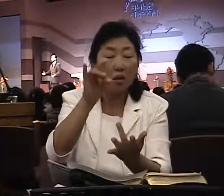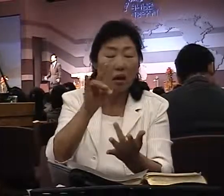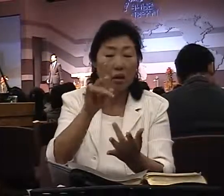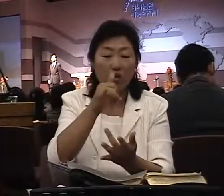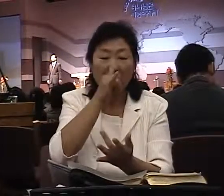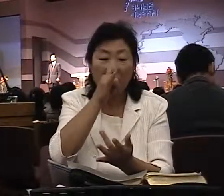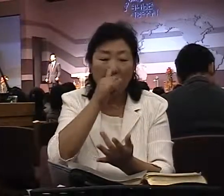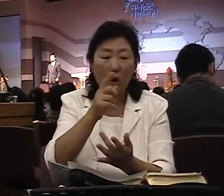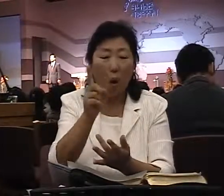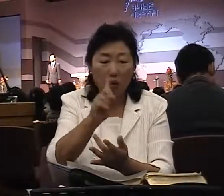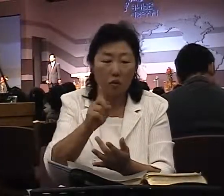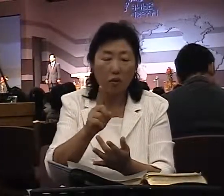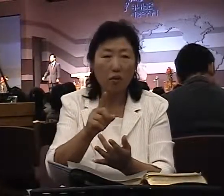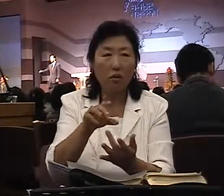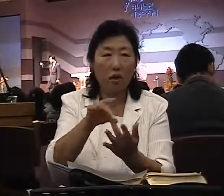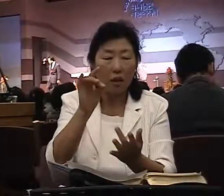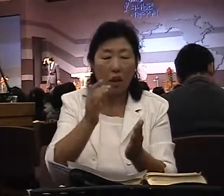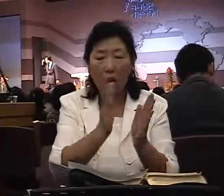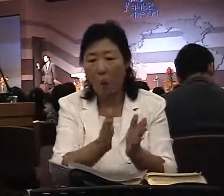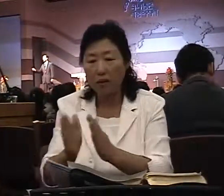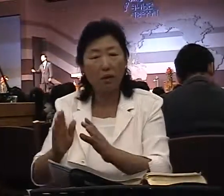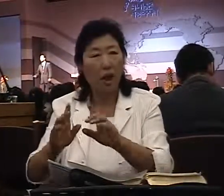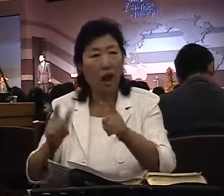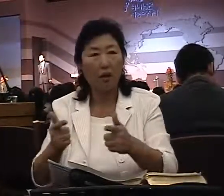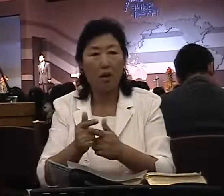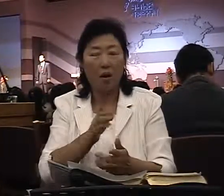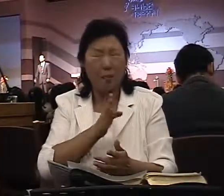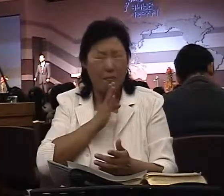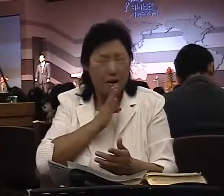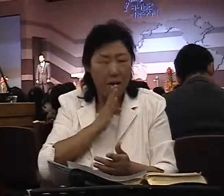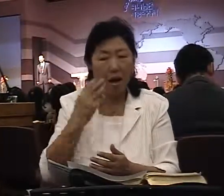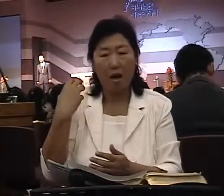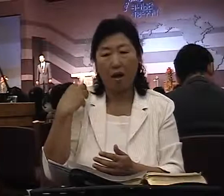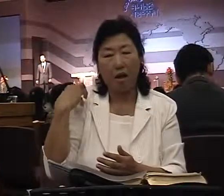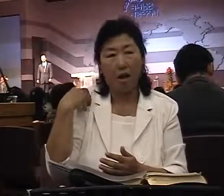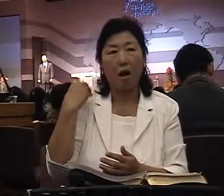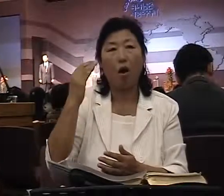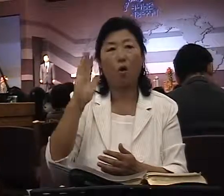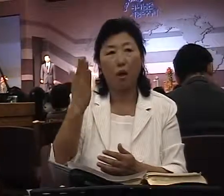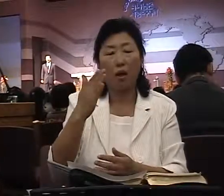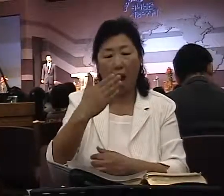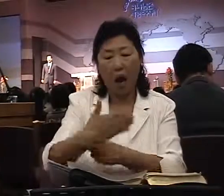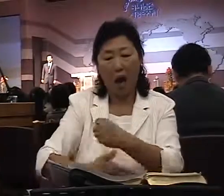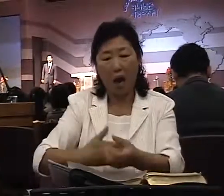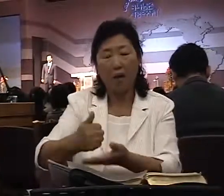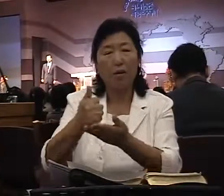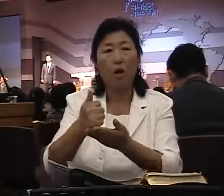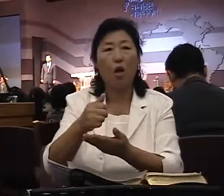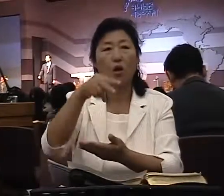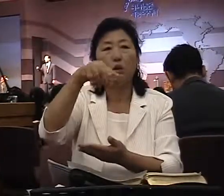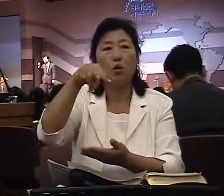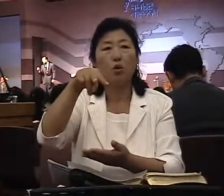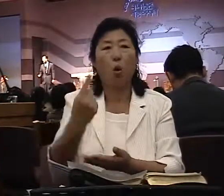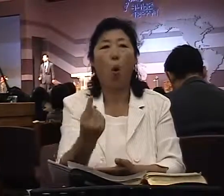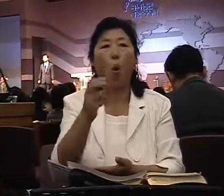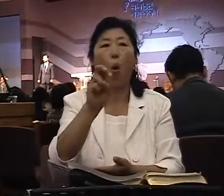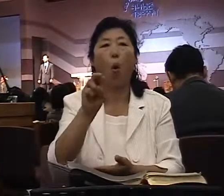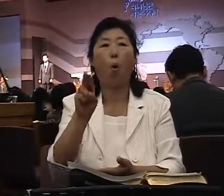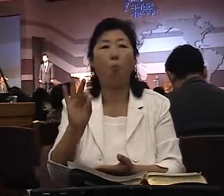그 선택 과정이 아니고 반드시 감당해야 되는 하나님의 소명이라는 것을 우리 한번 같이 깨닫고